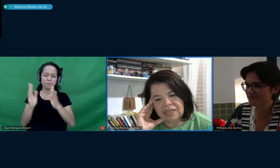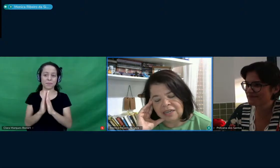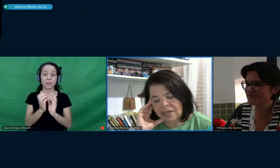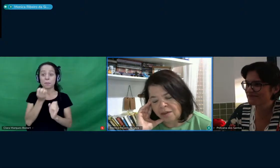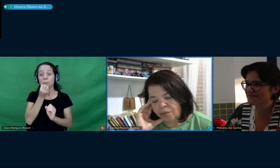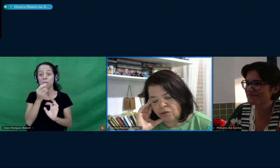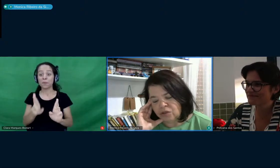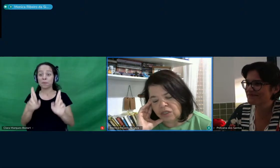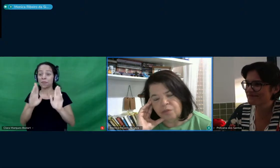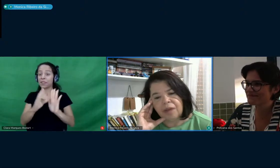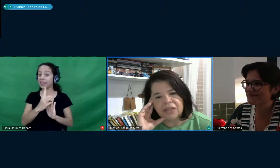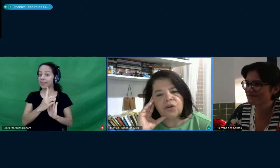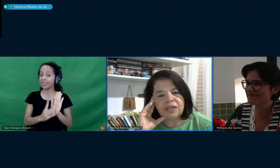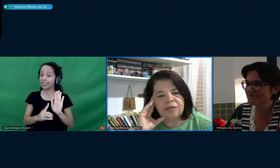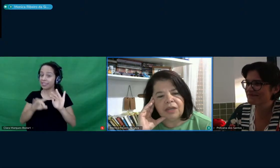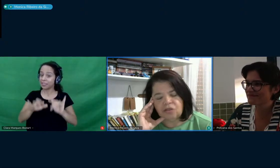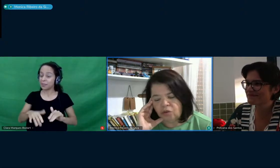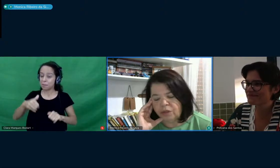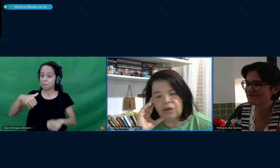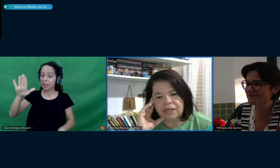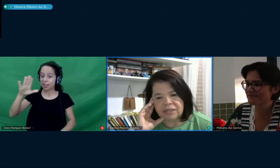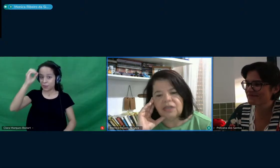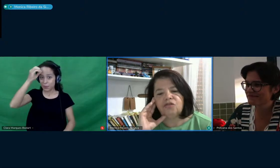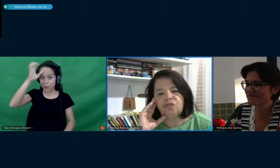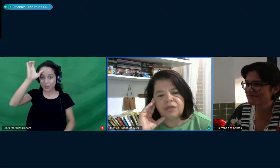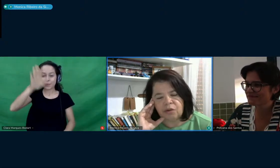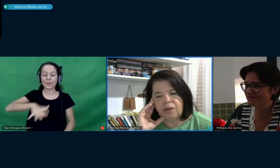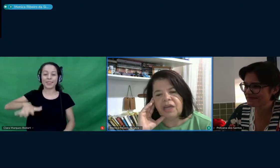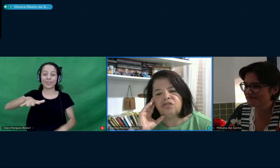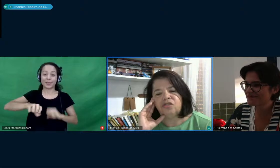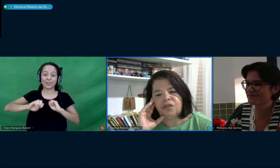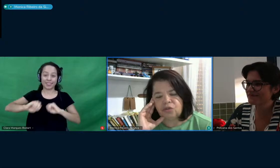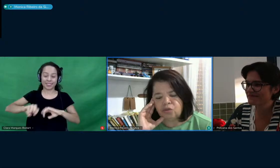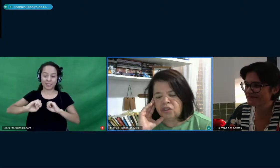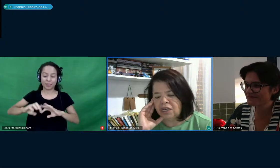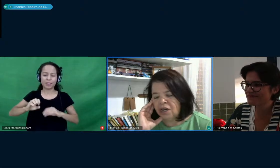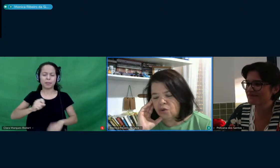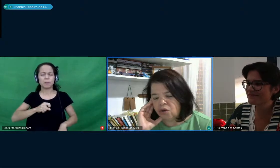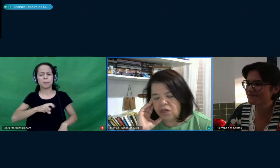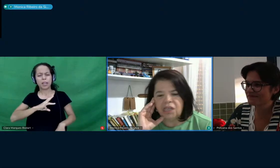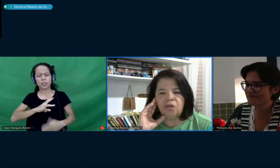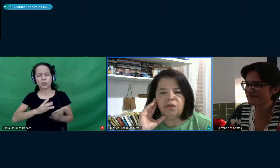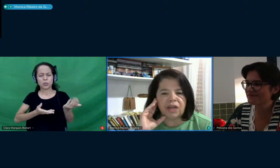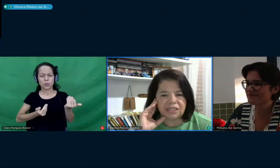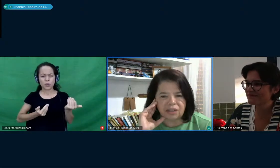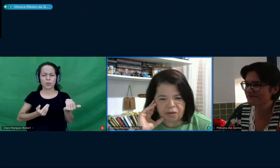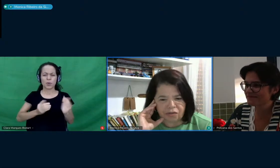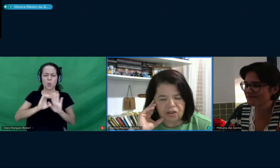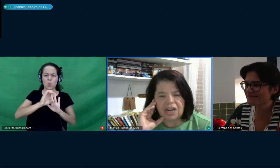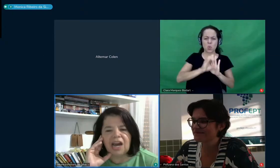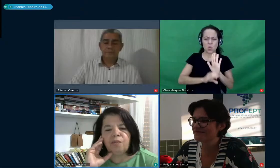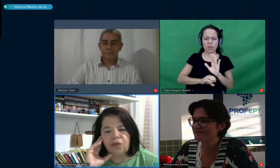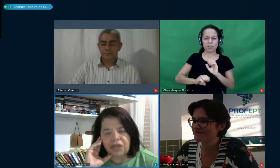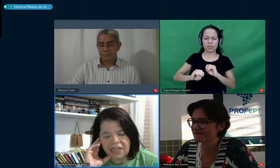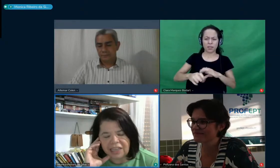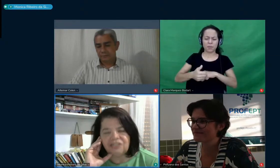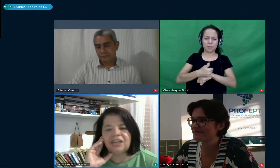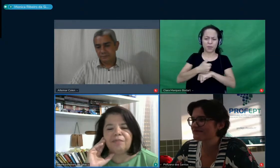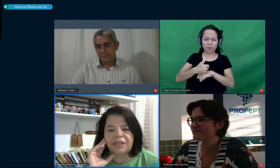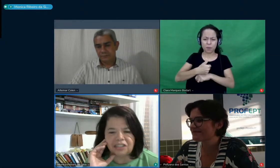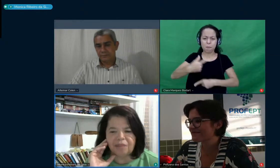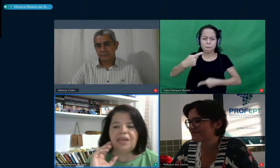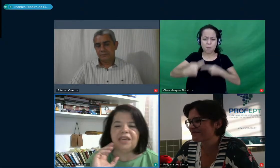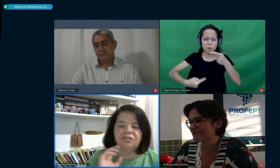dissertações aí produzindo mais conhecimento sobre educação, sobre ensino médio, juventude, currículo, educação profissional,